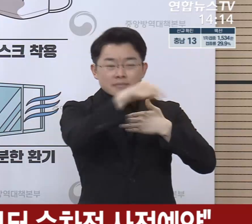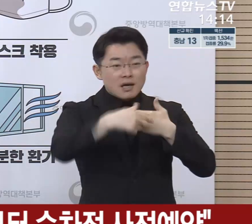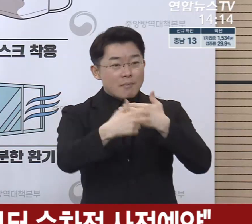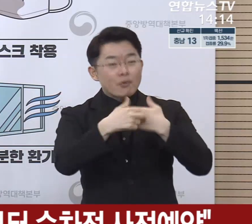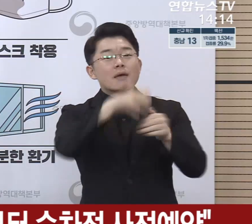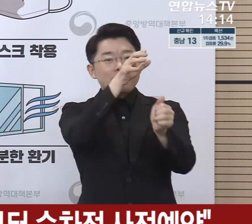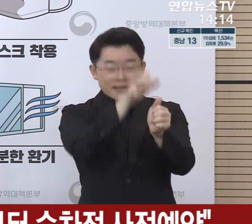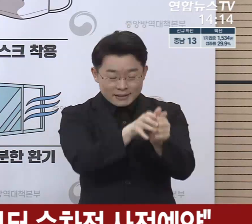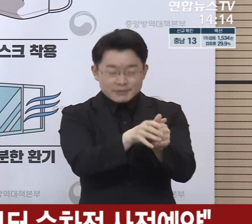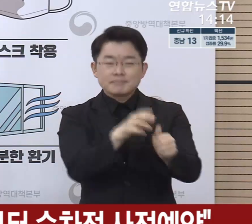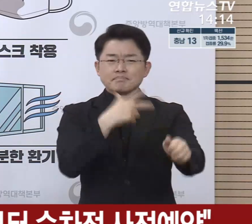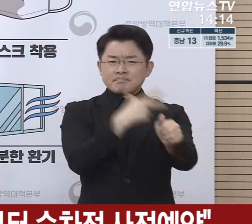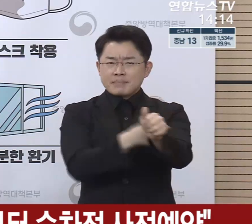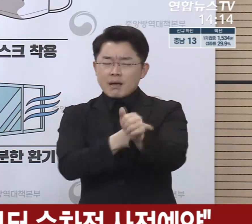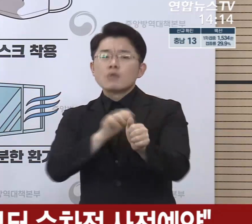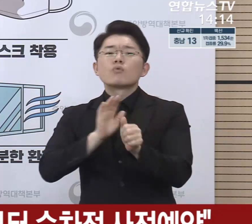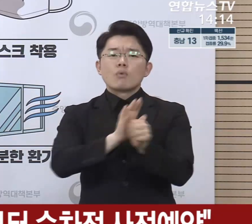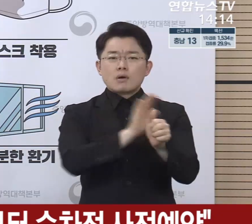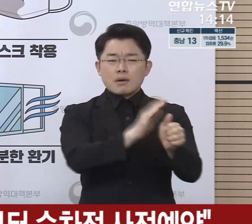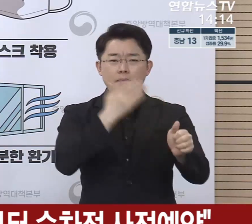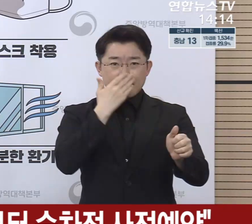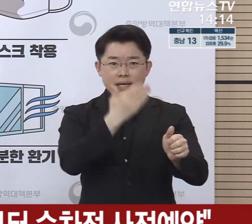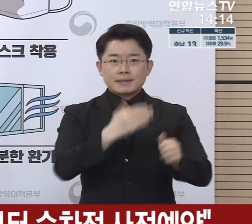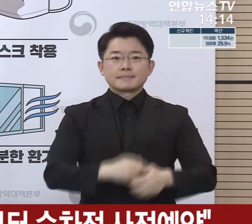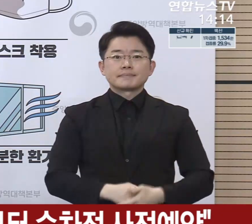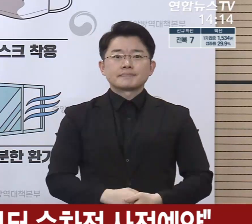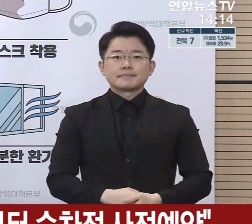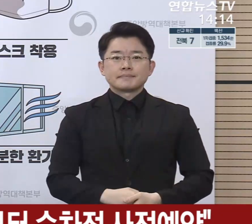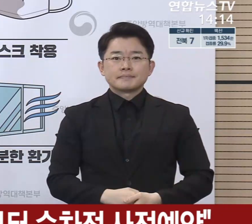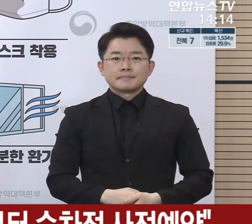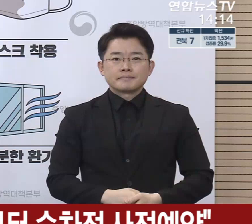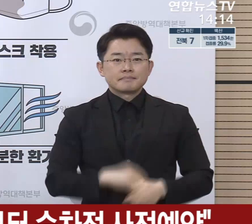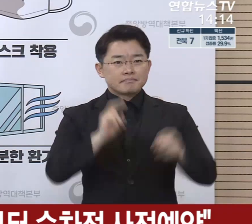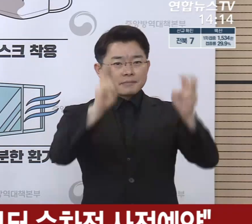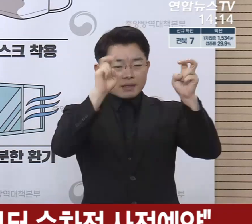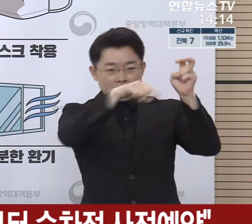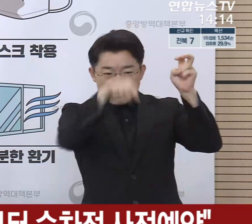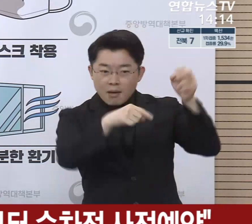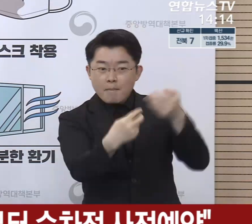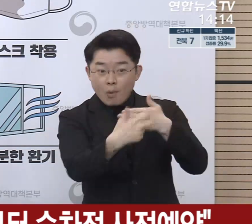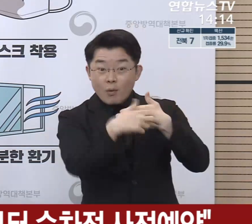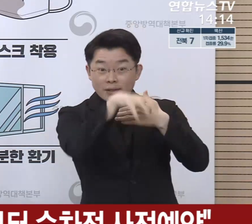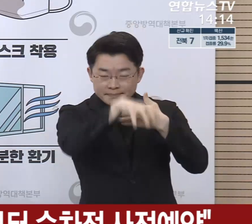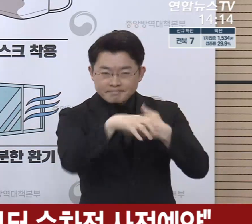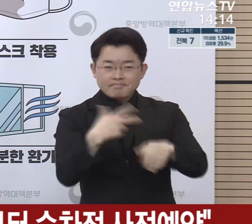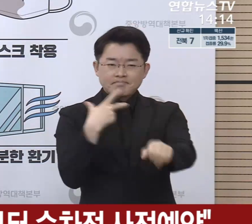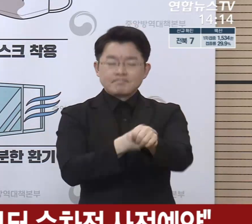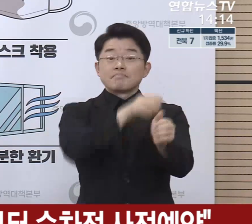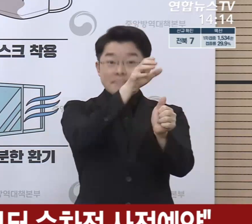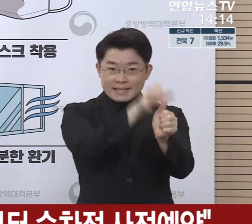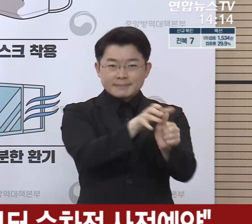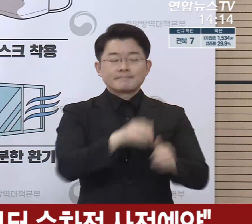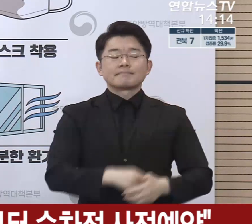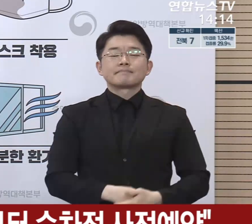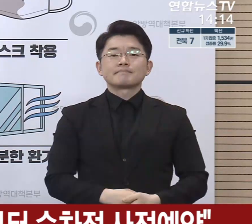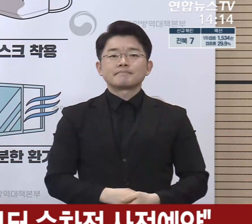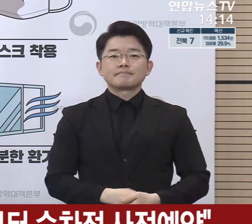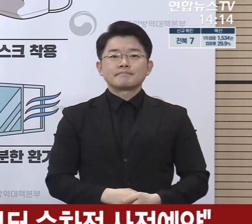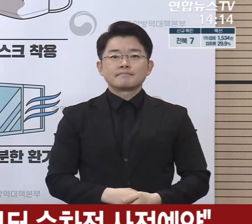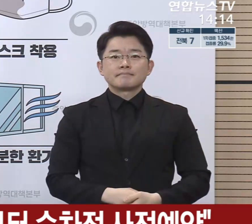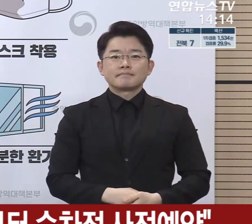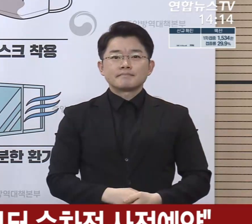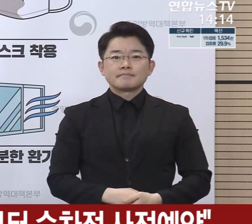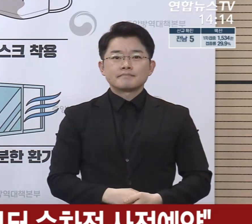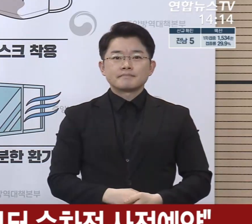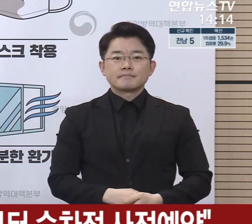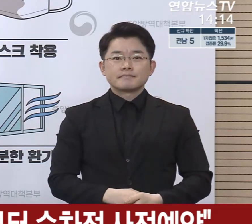종사자 접종의 편의와 접근성을 도모하기 위해 부속 의원을 통한 자체 접종을 실시합니다. 자체